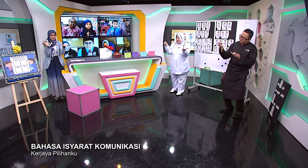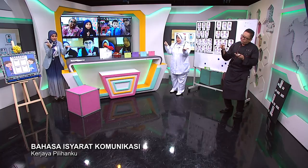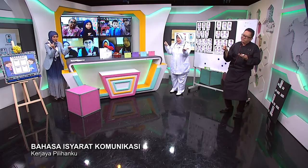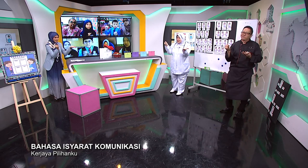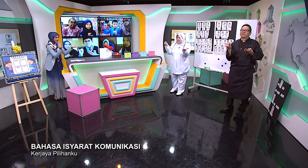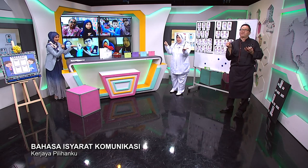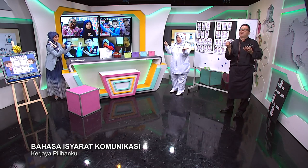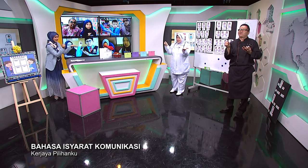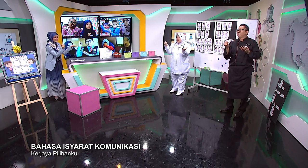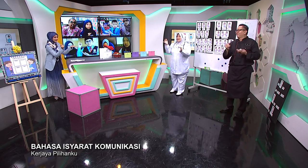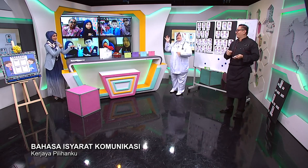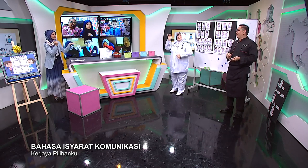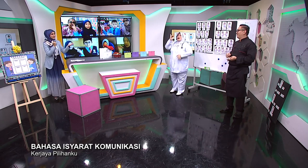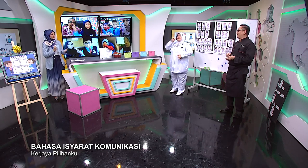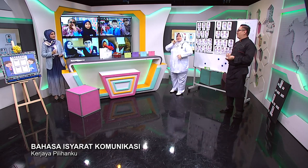pramugari.